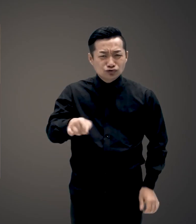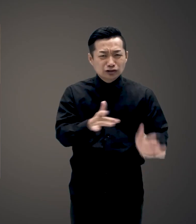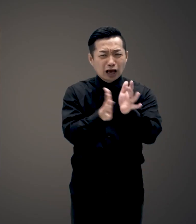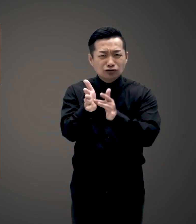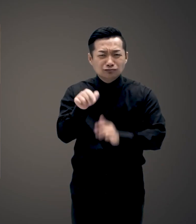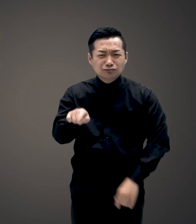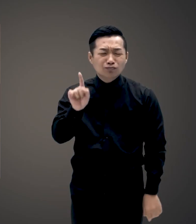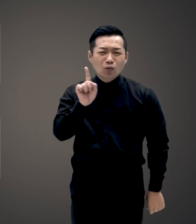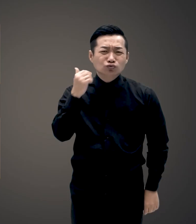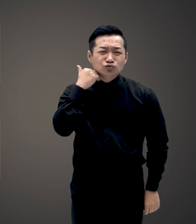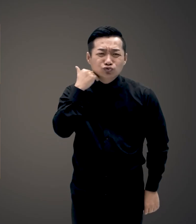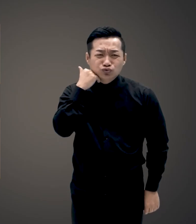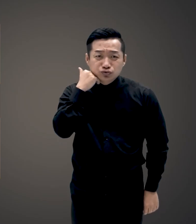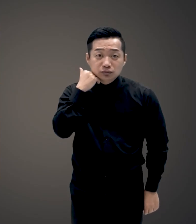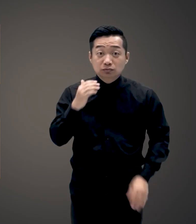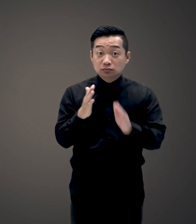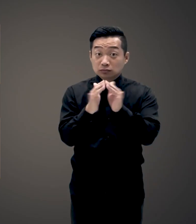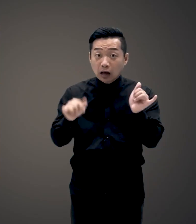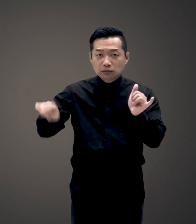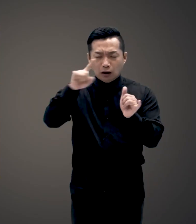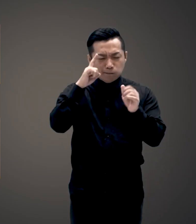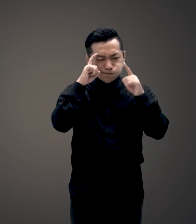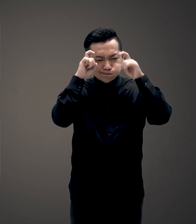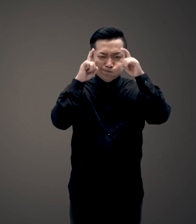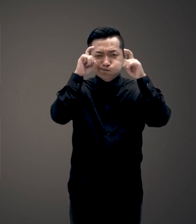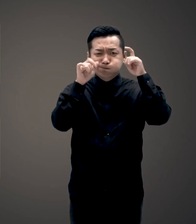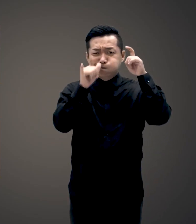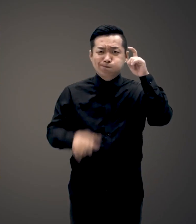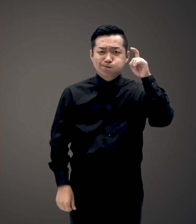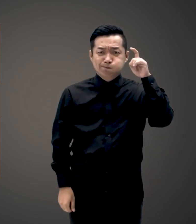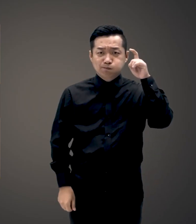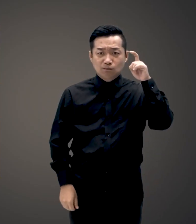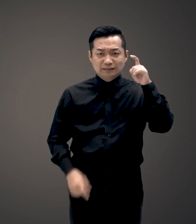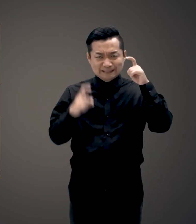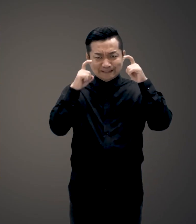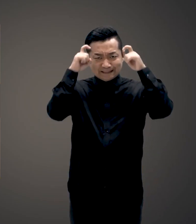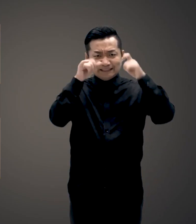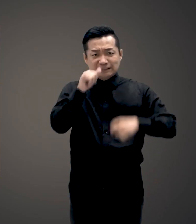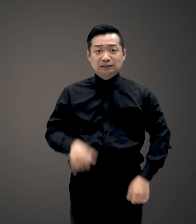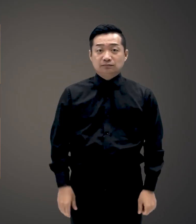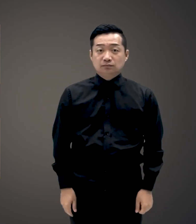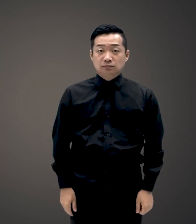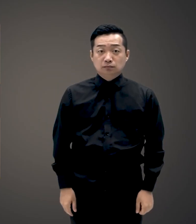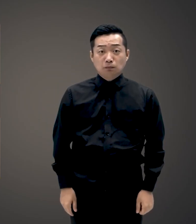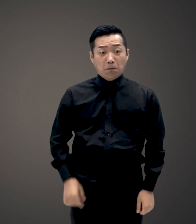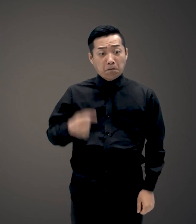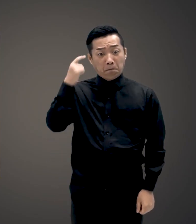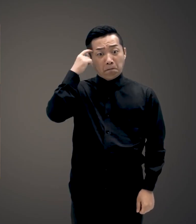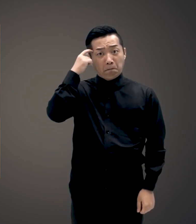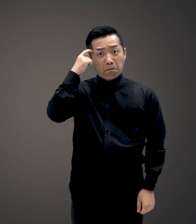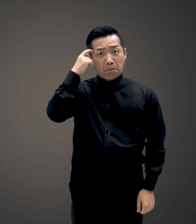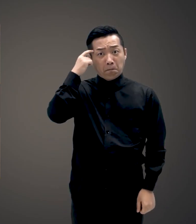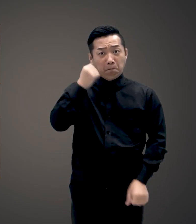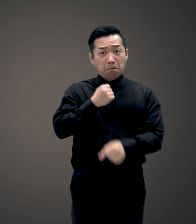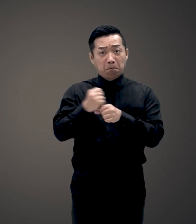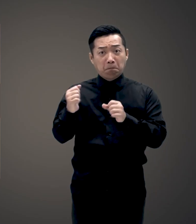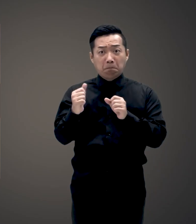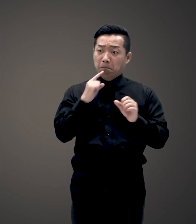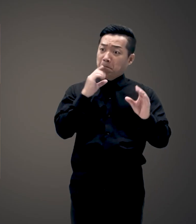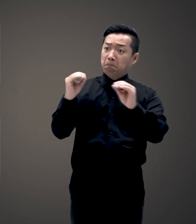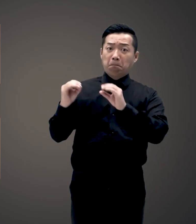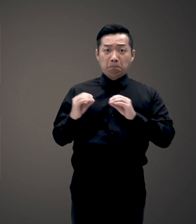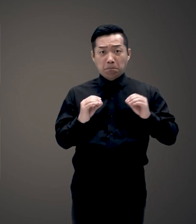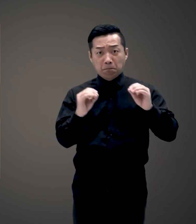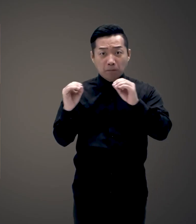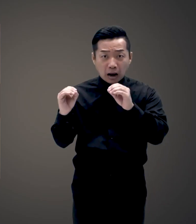예수? 예수라니 그게 누구지? 사람들의 눈썹이 꿈틀 올라가고 찌푸려진다. 어안이 벙벙한 시선들을